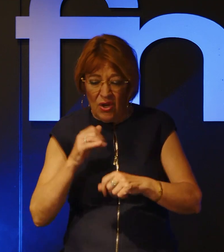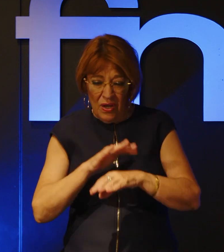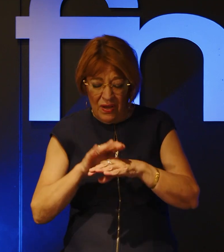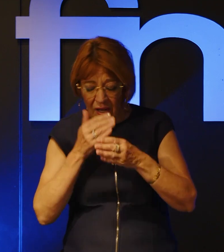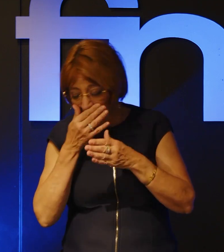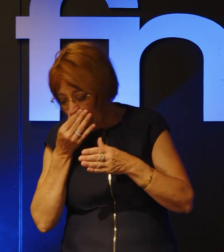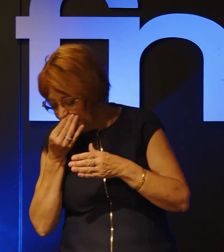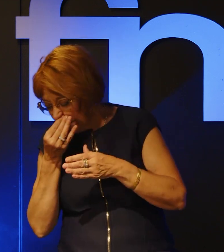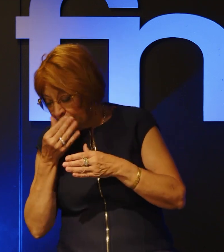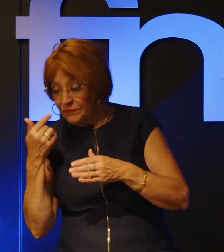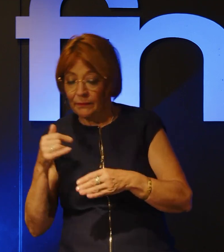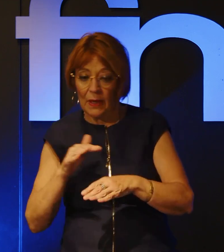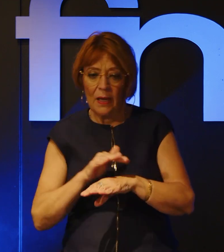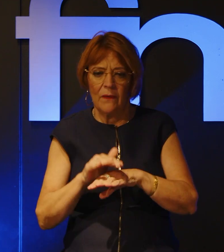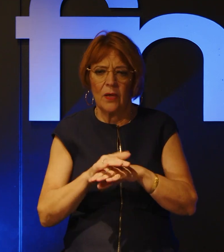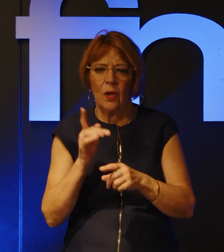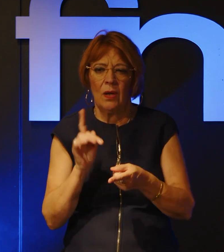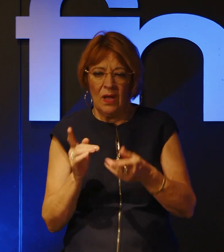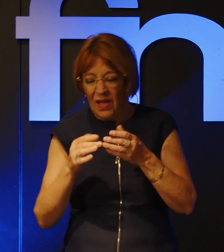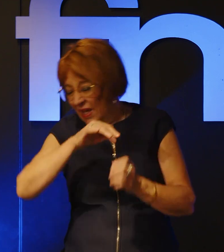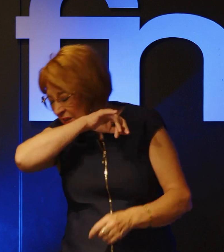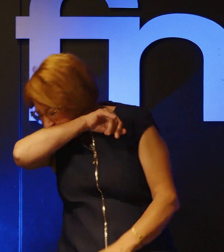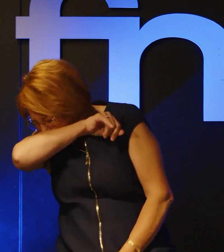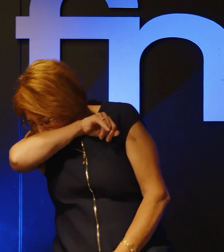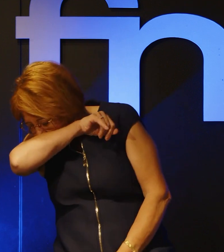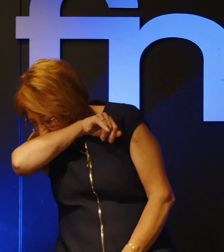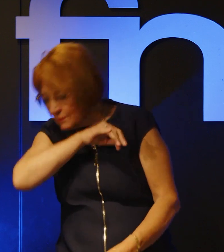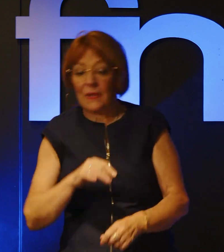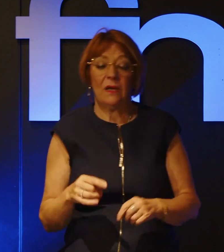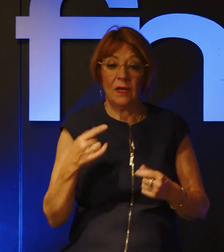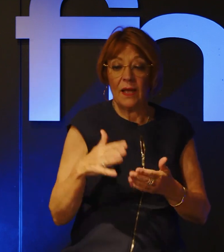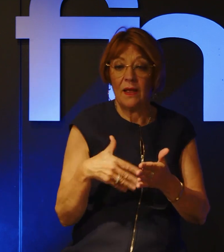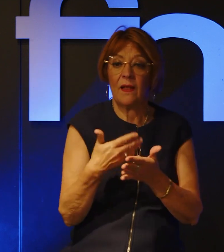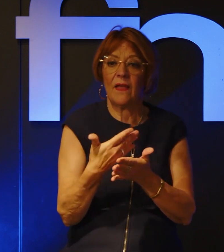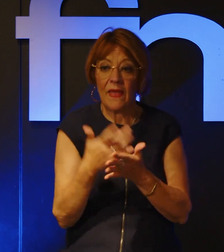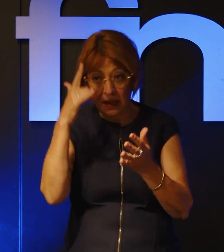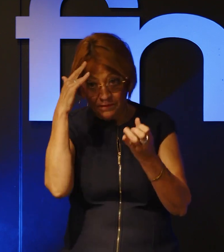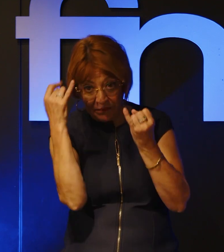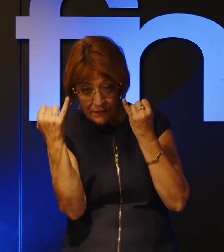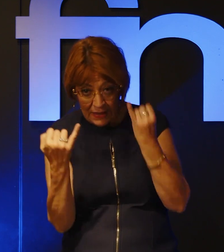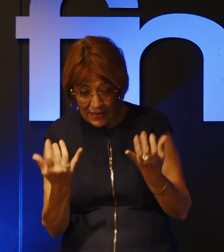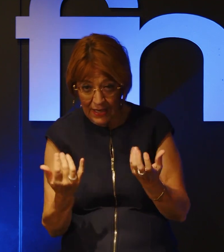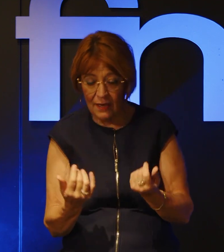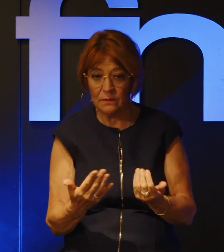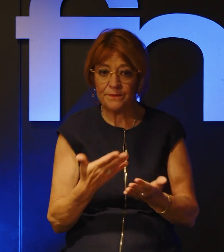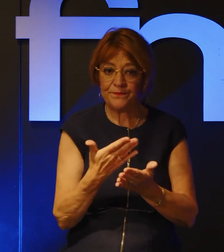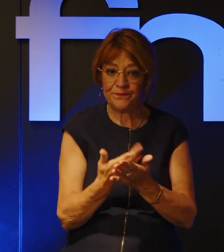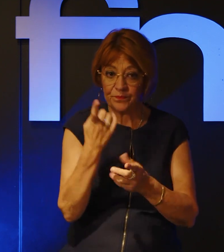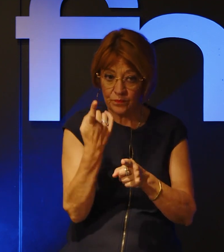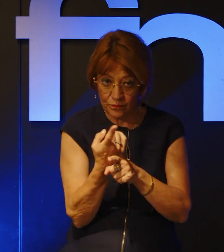espaço público porque afeto é o quê o afeto é a afetação de uma ideia a afetação de uma